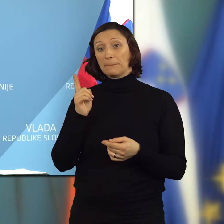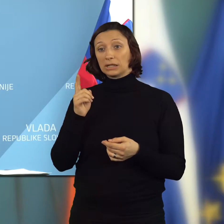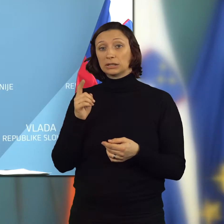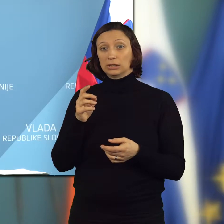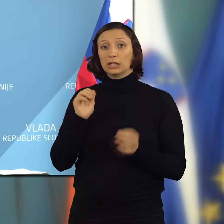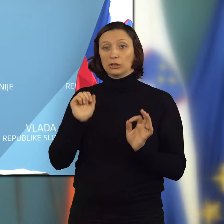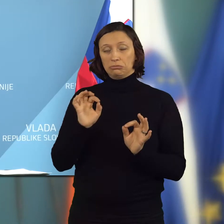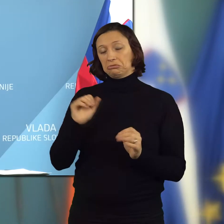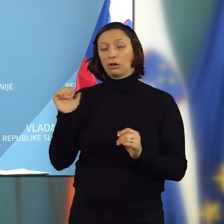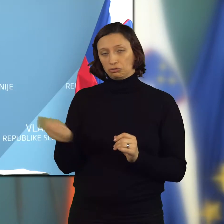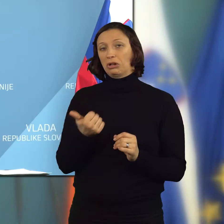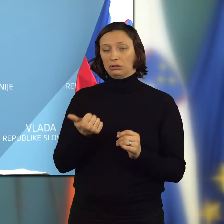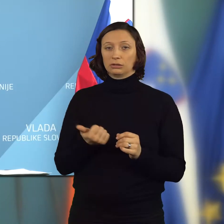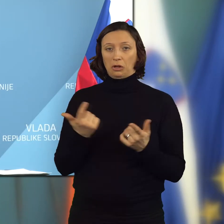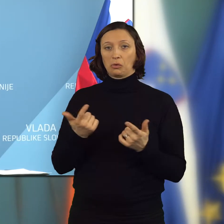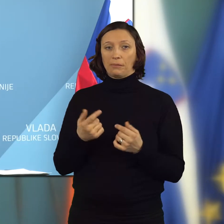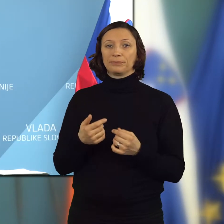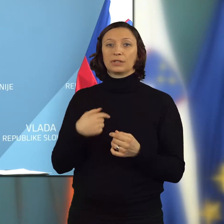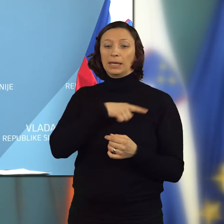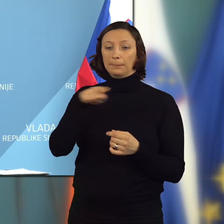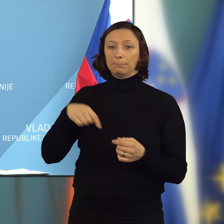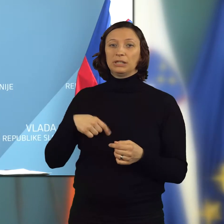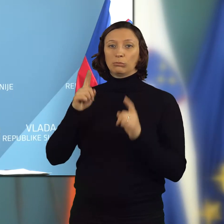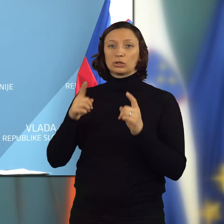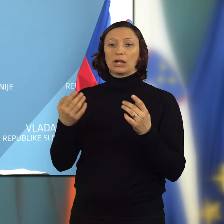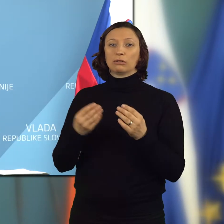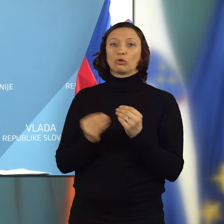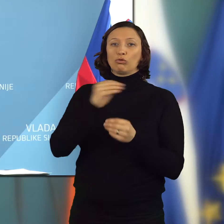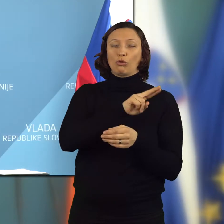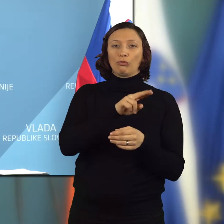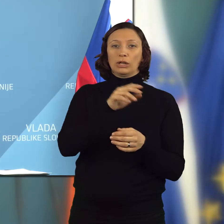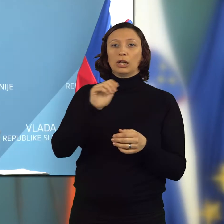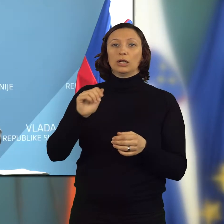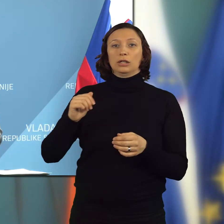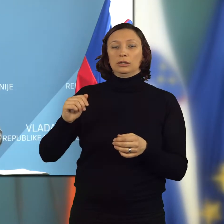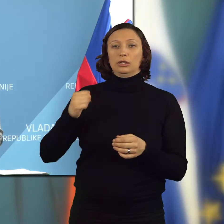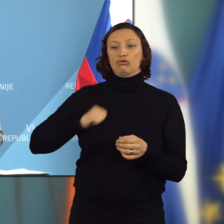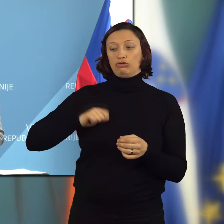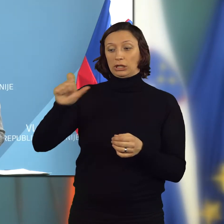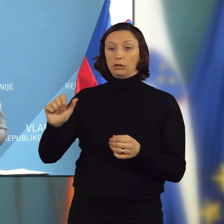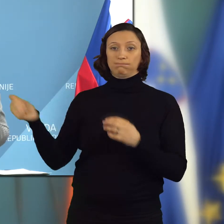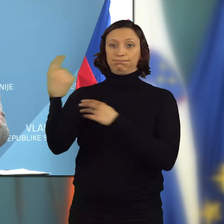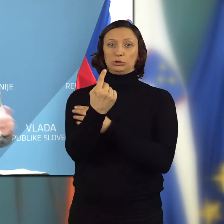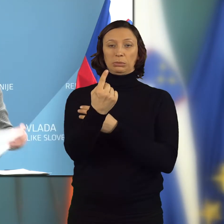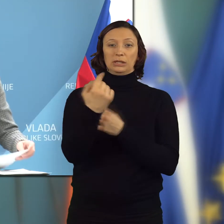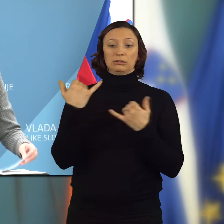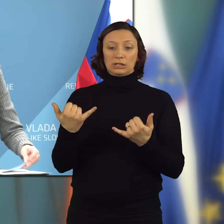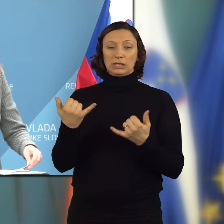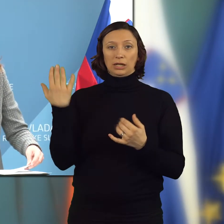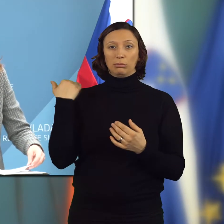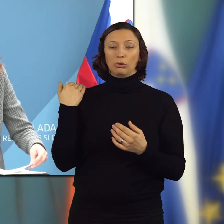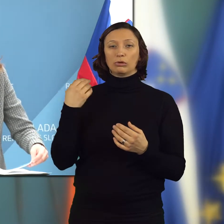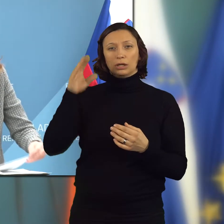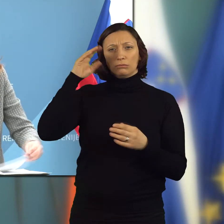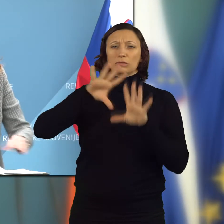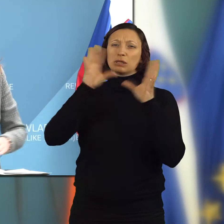povedati, ampak zagotovo lahko še enkrat. Mi postavljamo z novelo žrtev v ospredje. Do sedaj